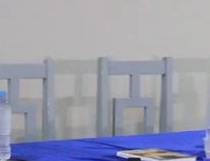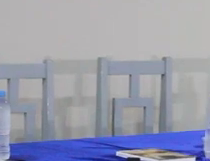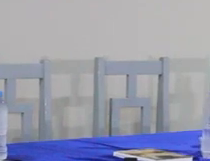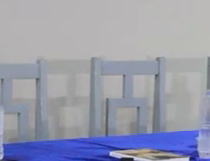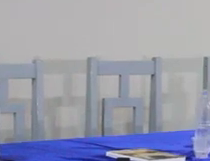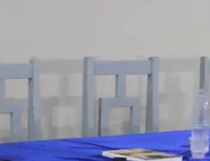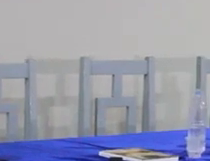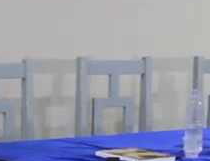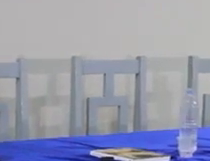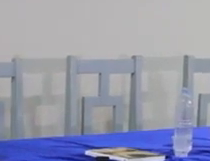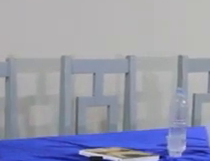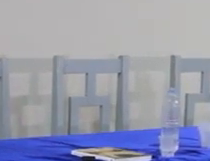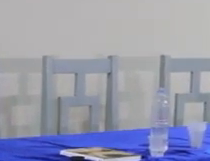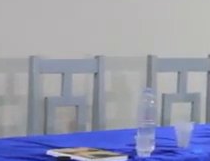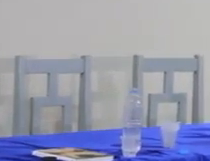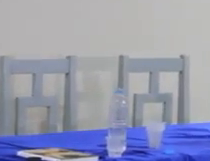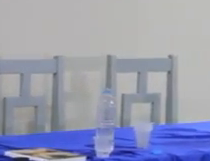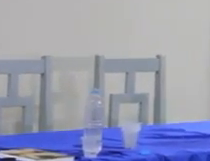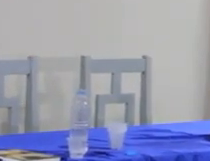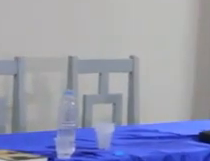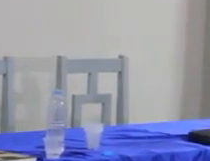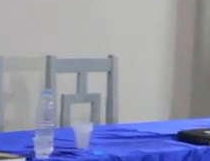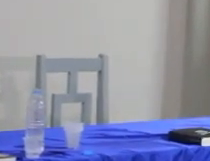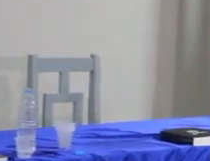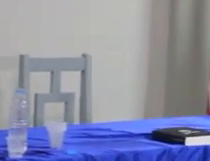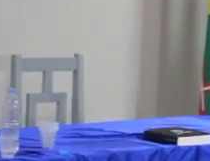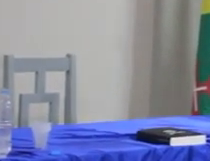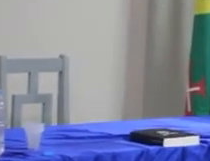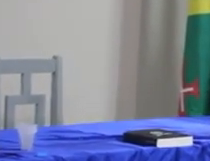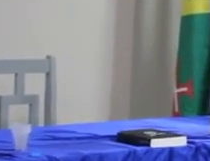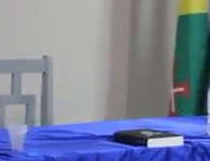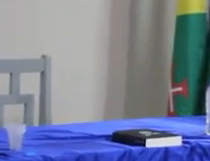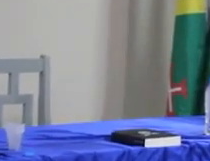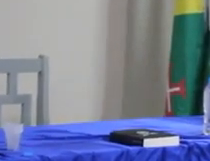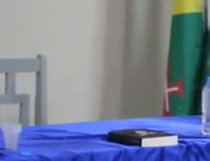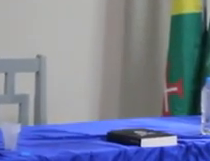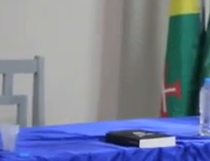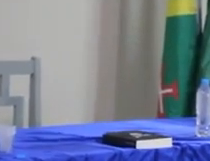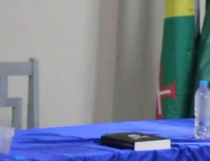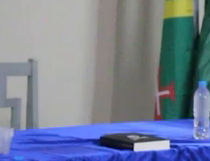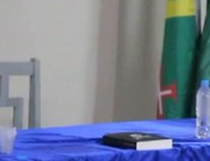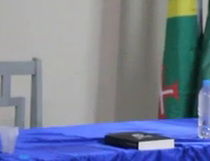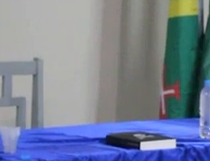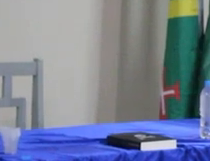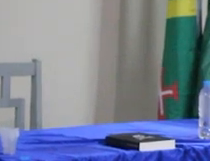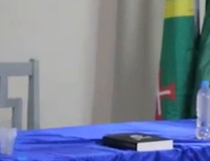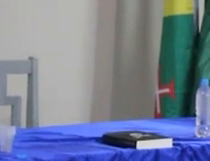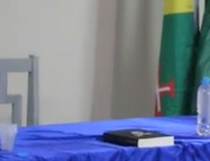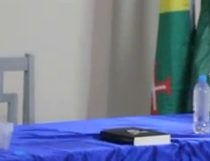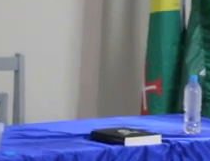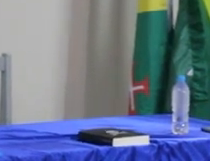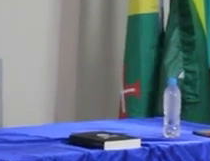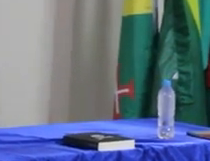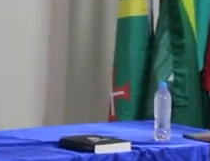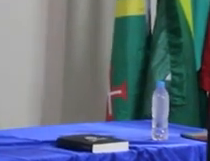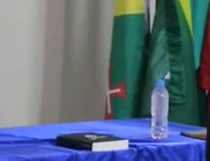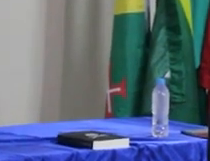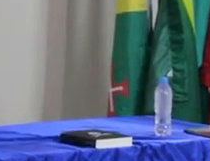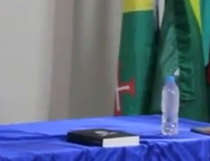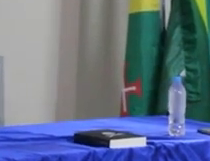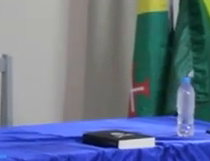recebendo, a sequência do passeio ferrovia e mar. Por que ferrovia e mar? Para fazer um